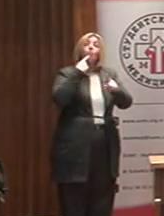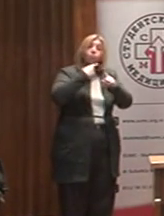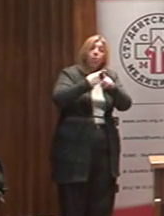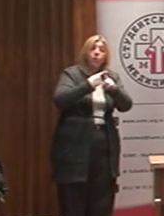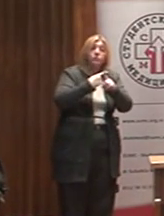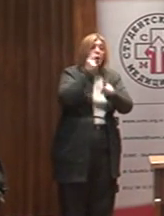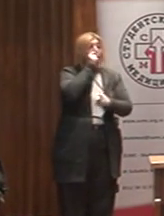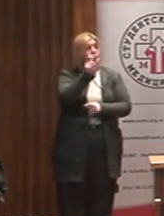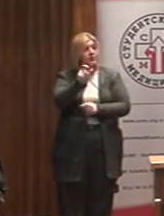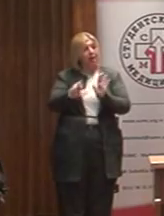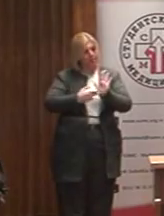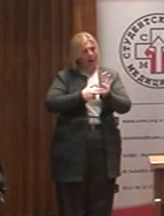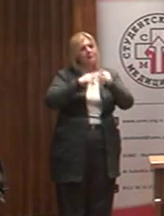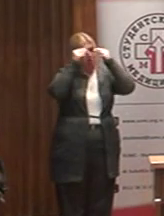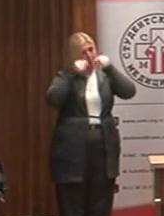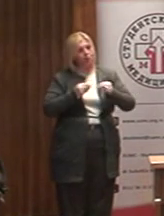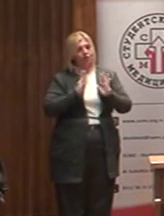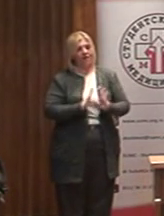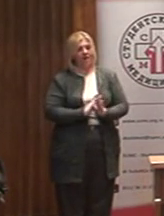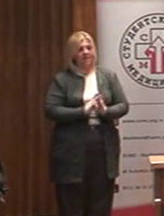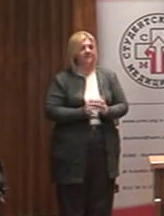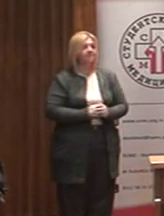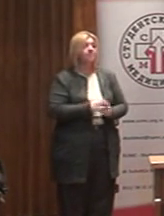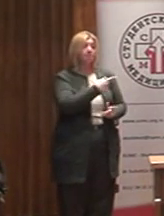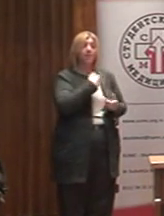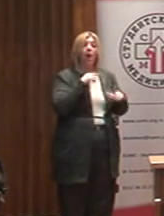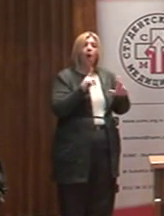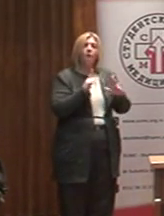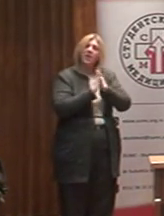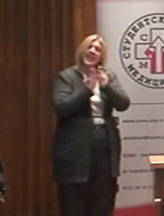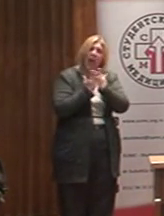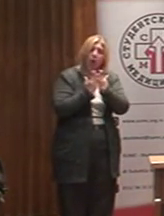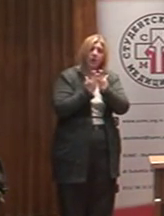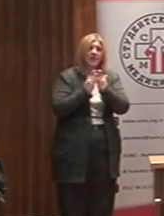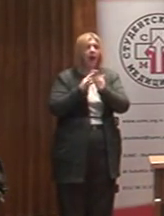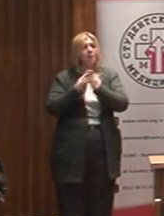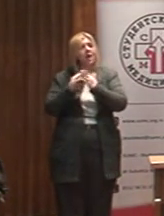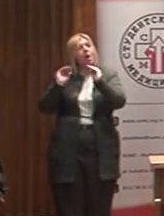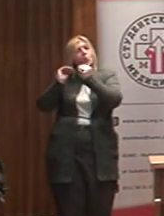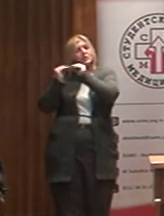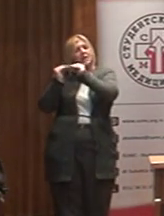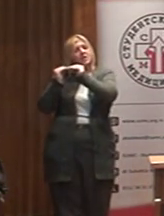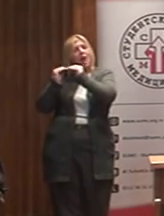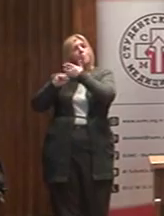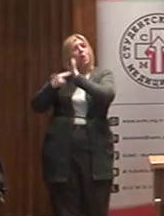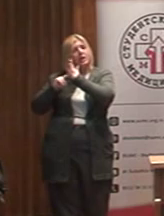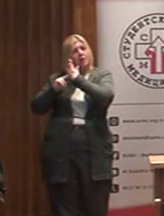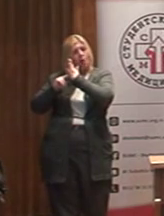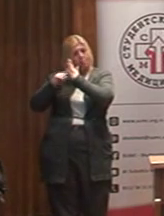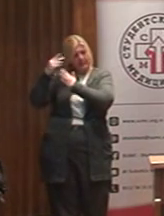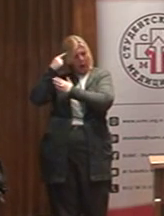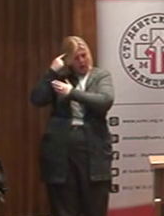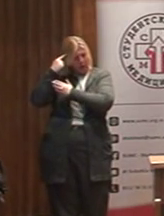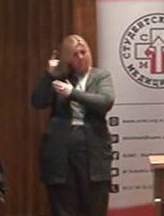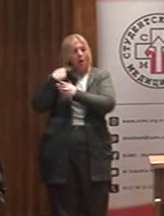poštuju. Ove smernice imaju za cilj da obezbede praktičnu primjenu teorijskih okvira na osnovu političke i društvene inkluzije. Smernice obuhvataju